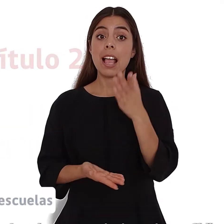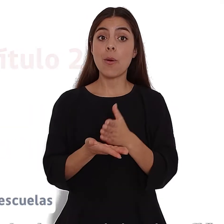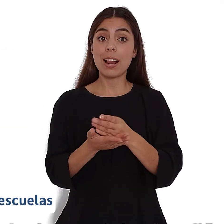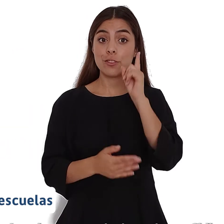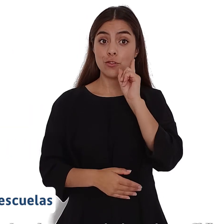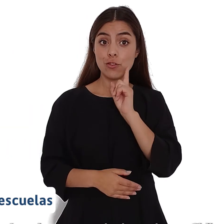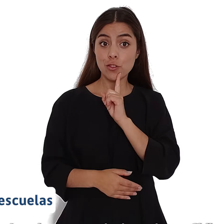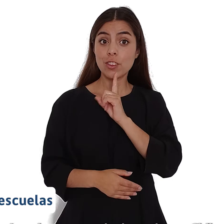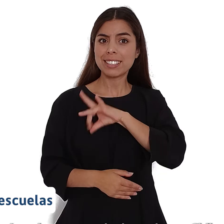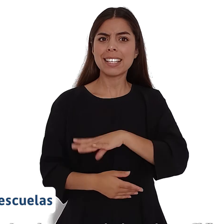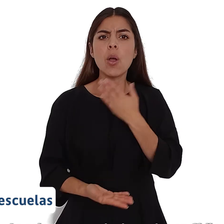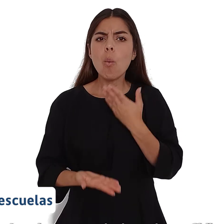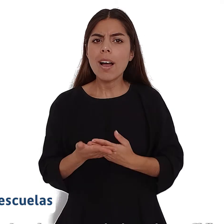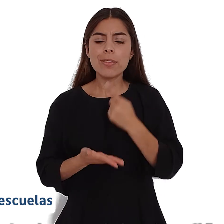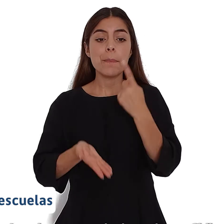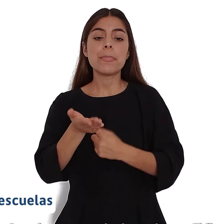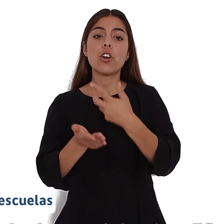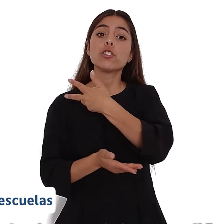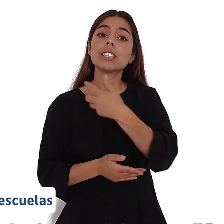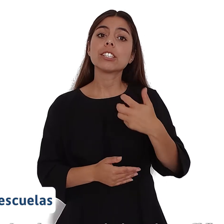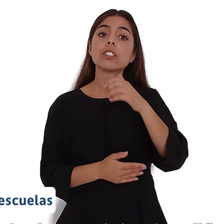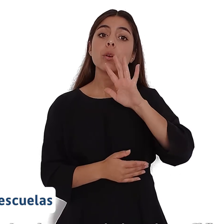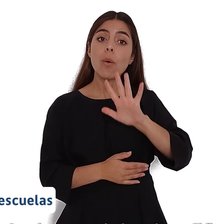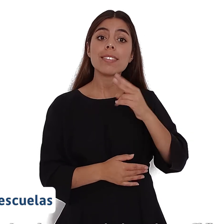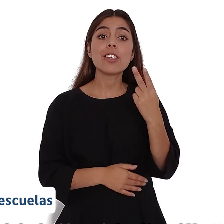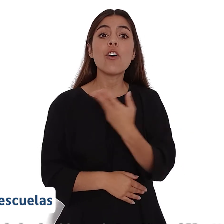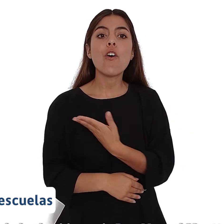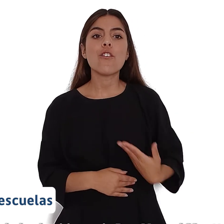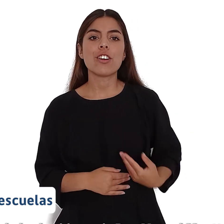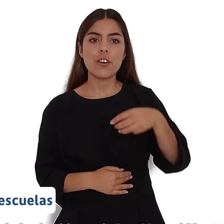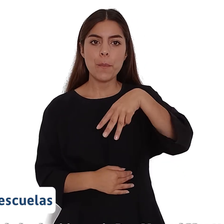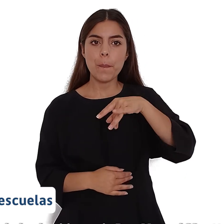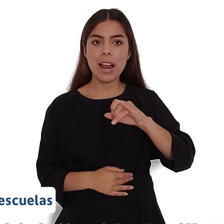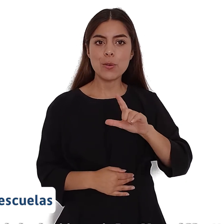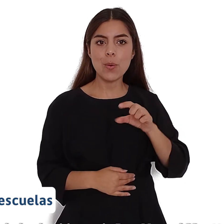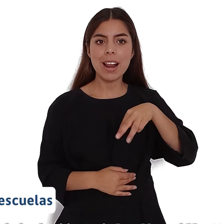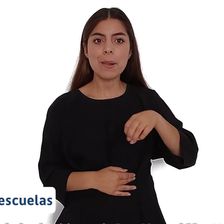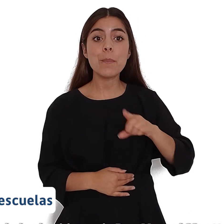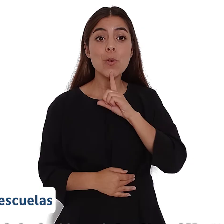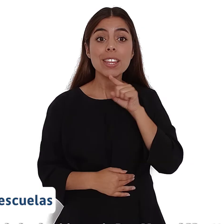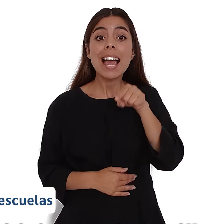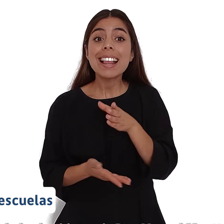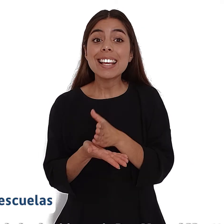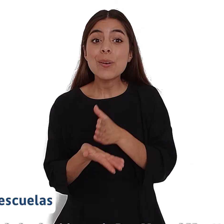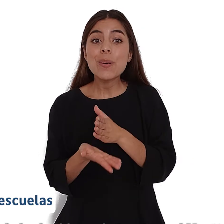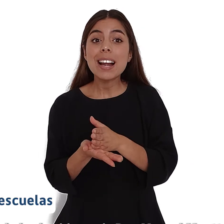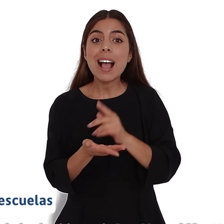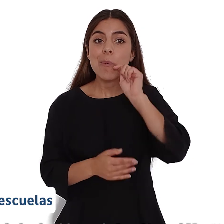La primera escuela de sordos en Chile se crea en 1852 bajo el gobierno de don Manuel Montt, que actualmente se llama Ann